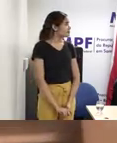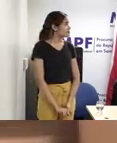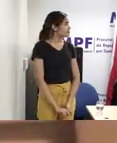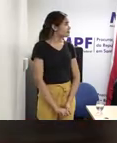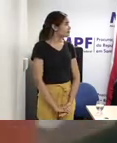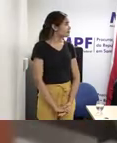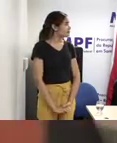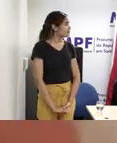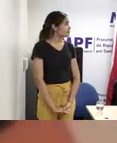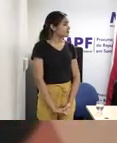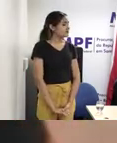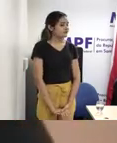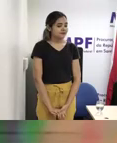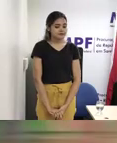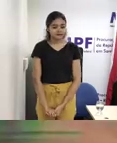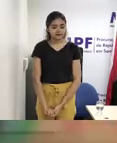tá